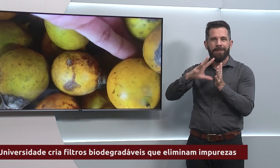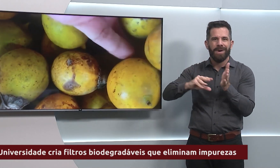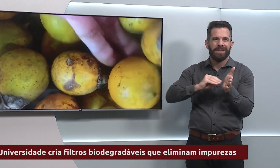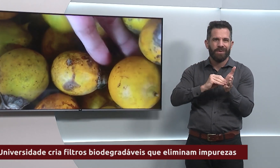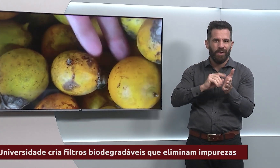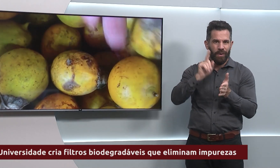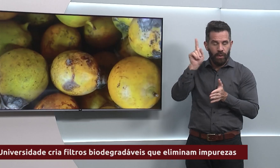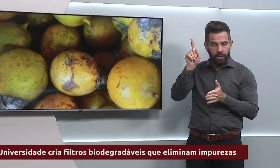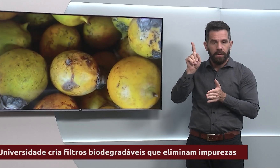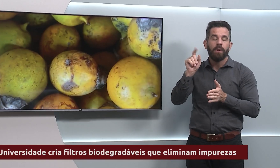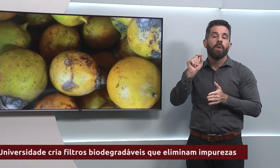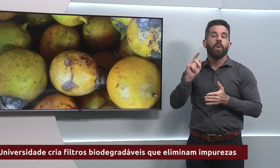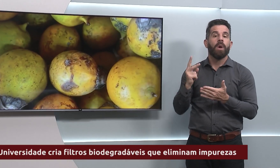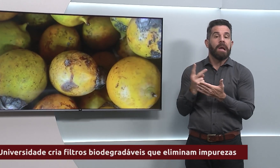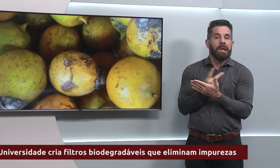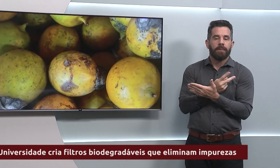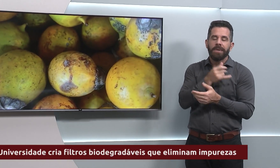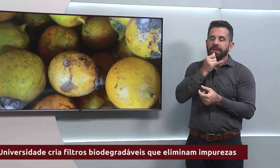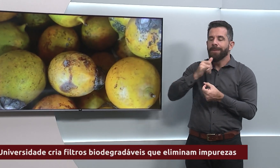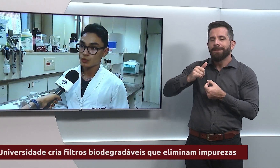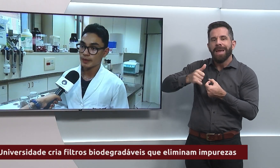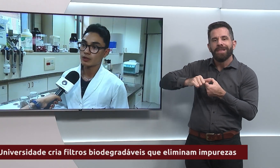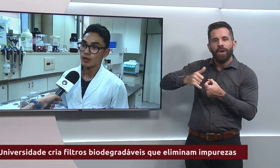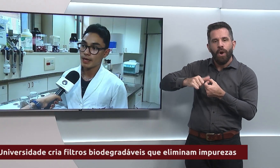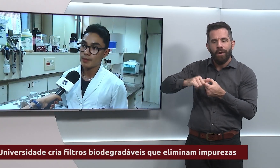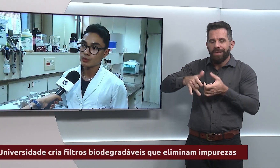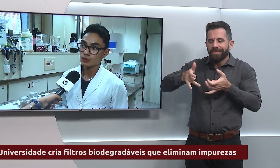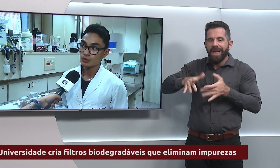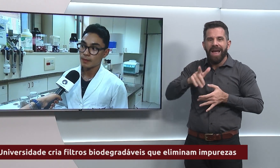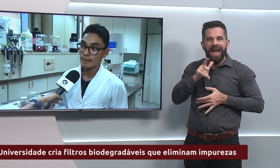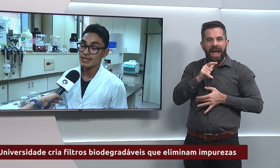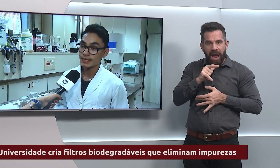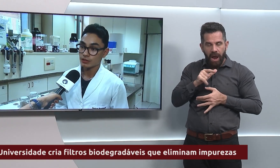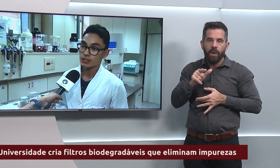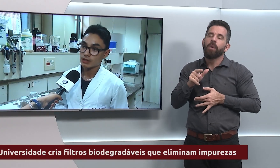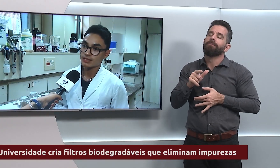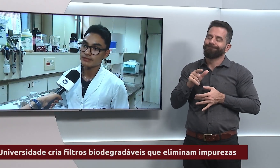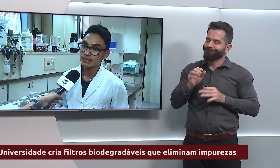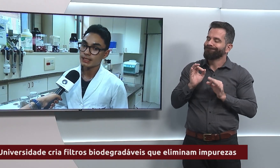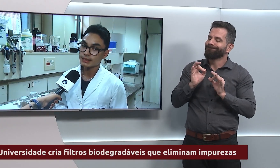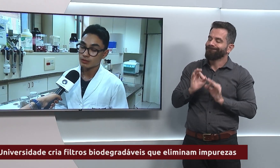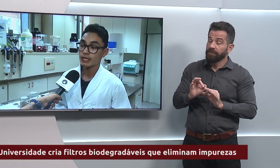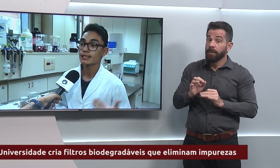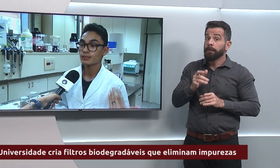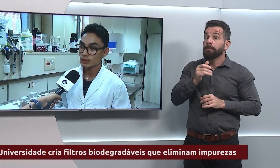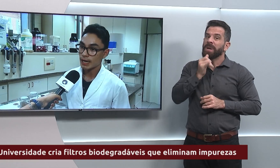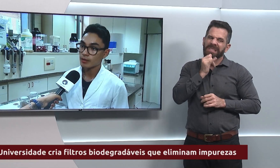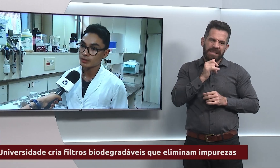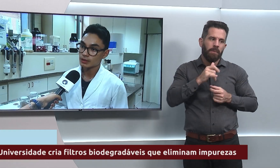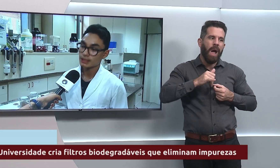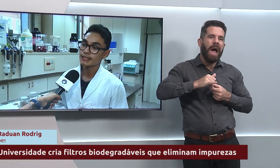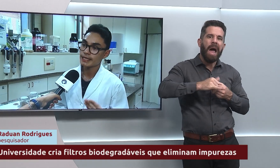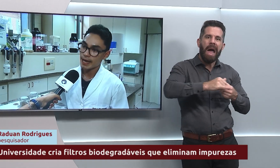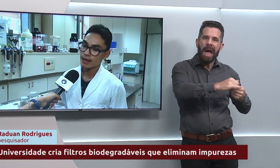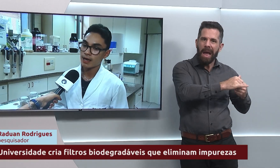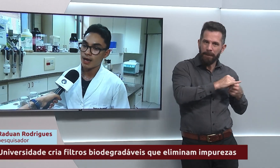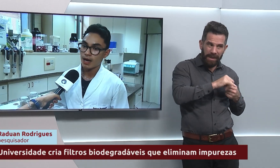do refino do petróleo. O uso do petróleo é muito presente na nossa vida, então gera-se muita água produzida que é a